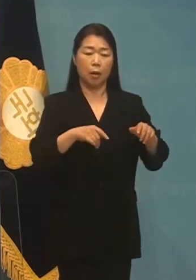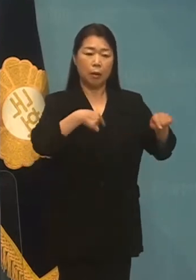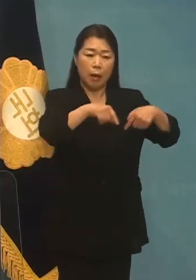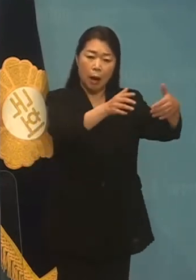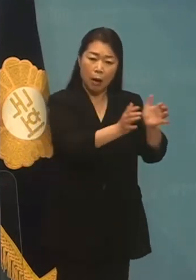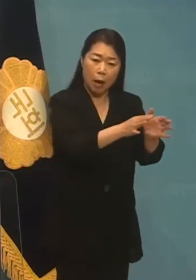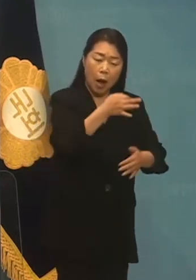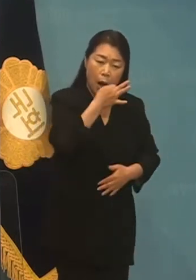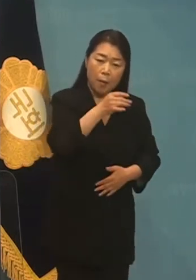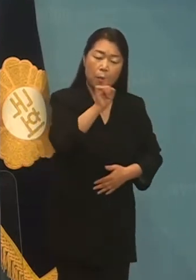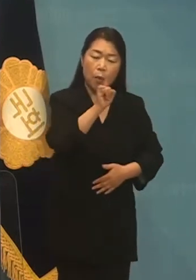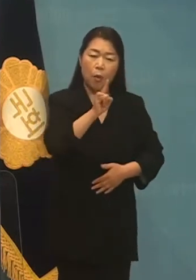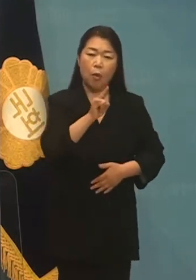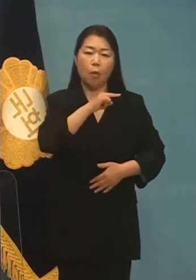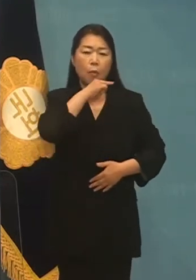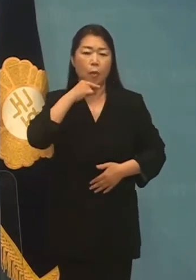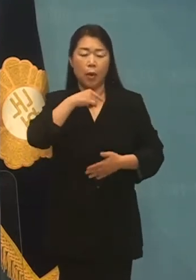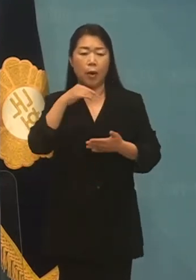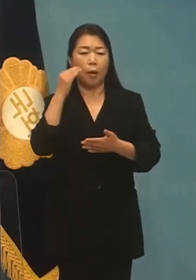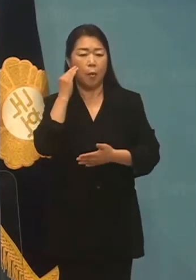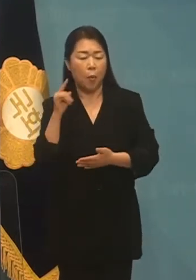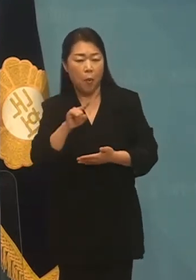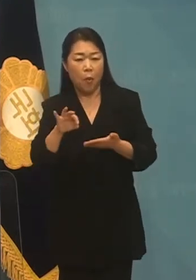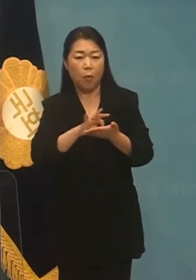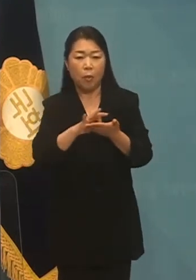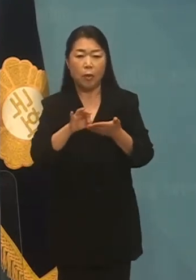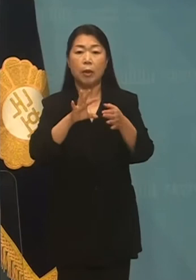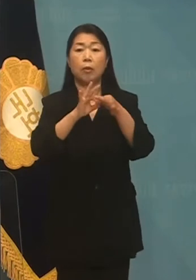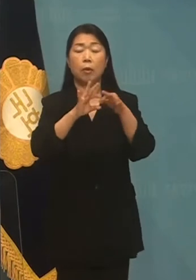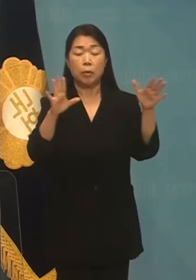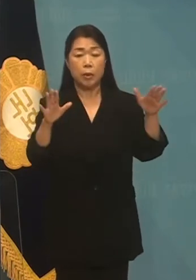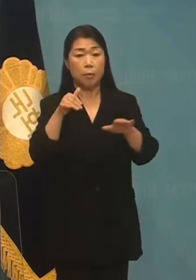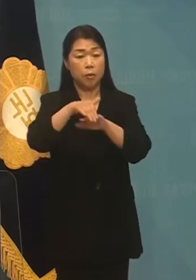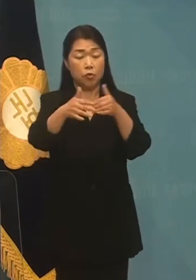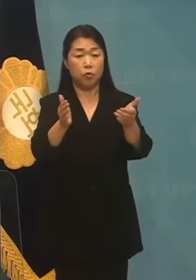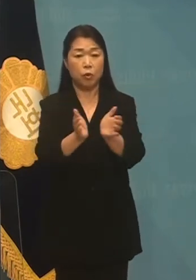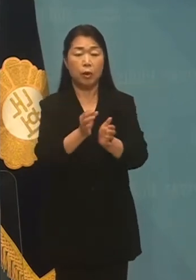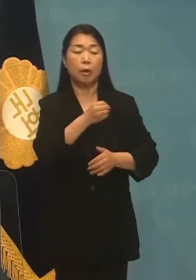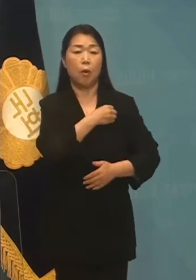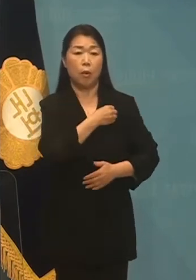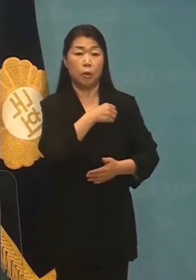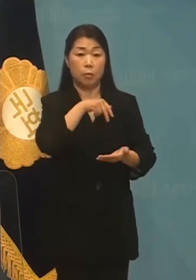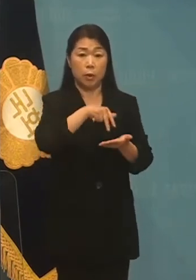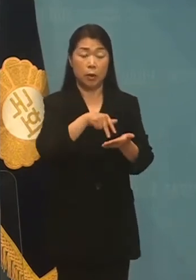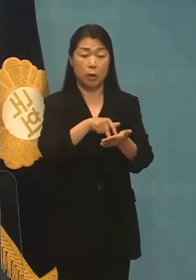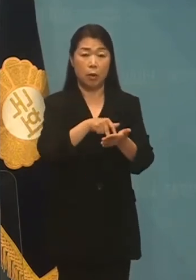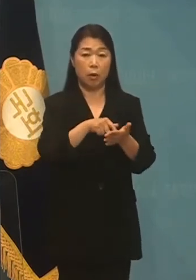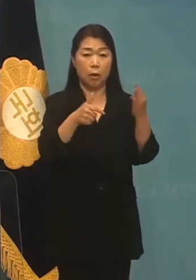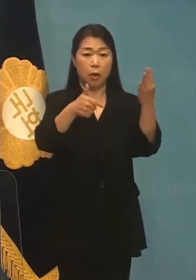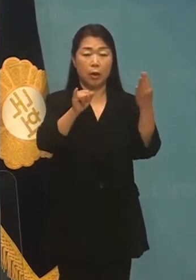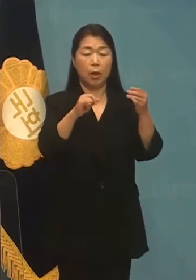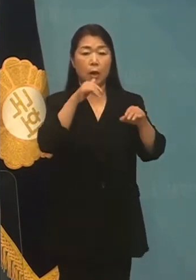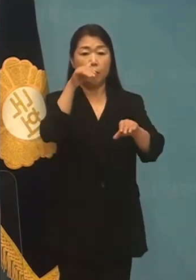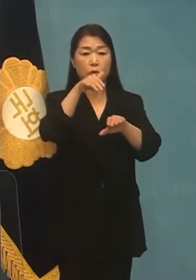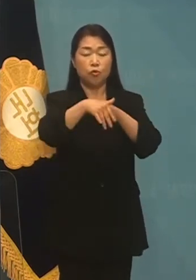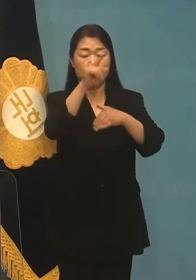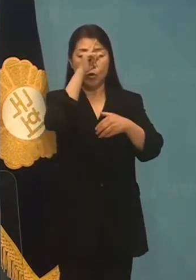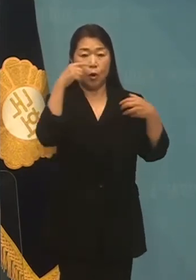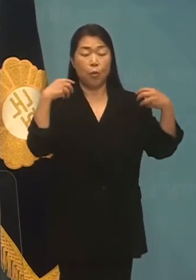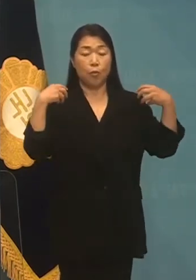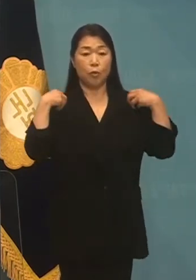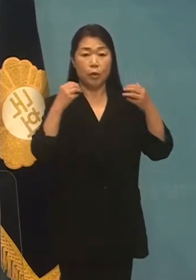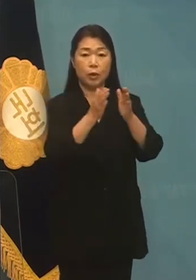당리당략이나 이해득실을 떠나 민주당원으로 제4기 민주정부